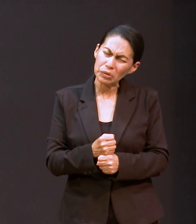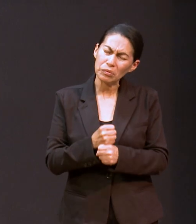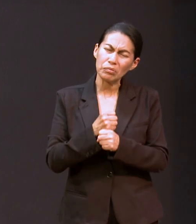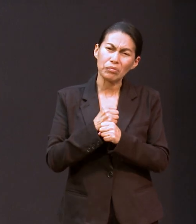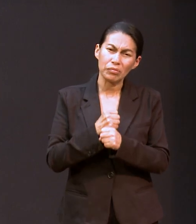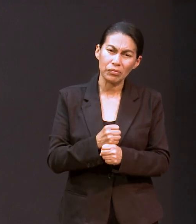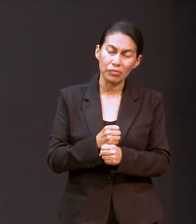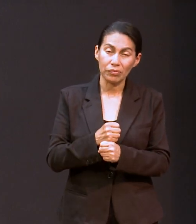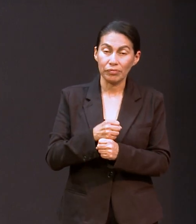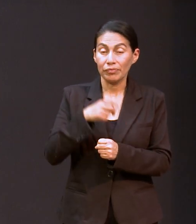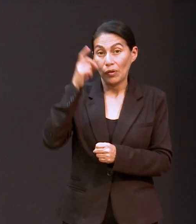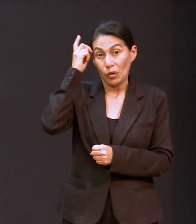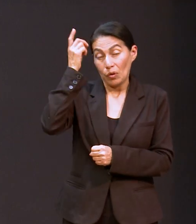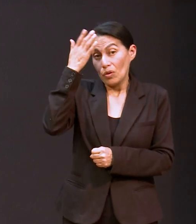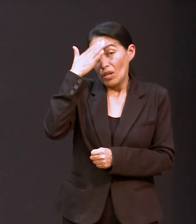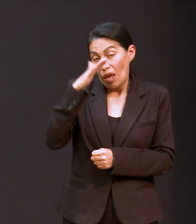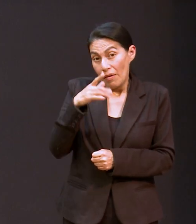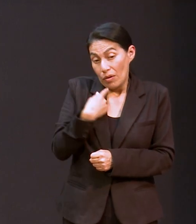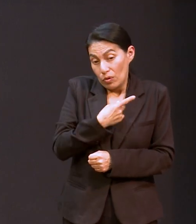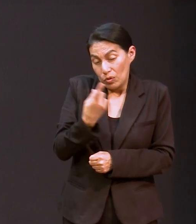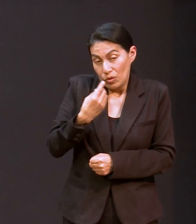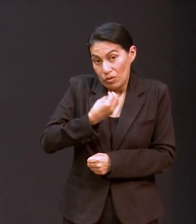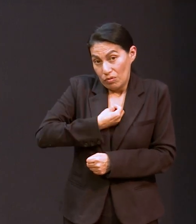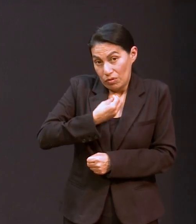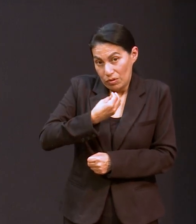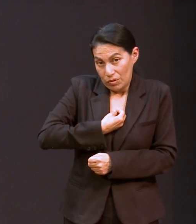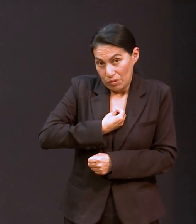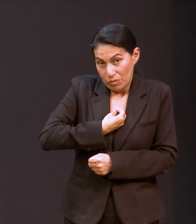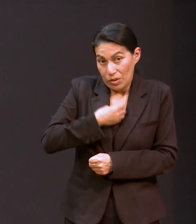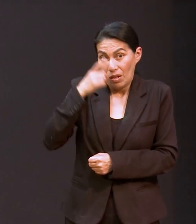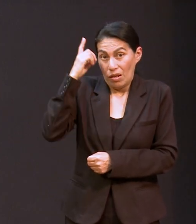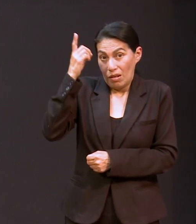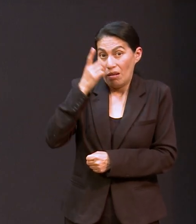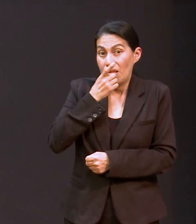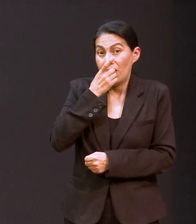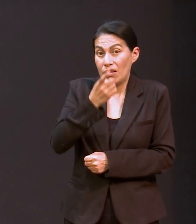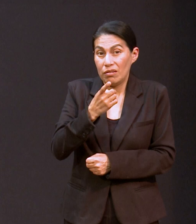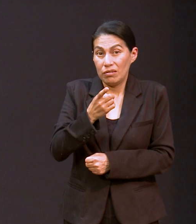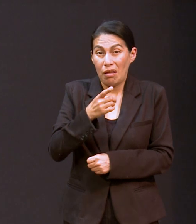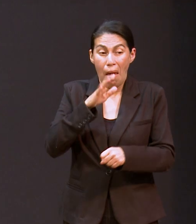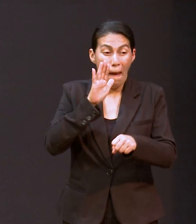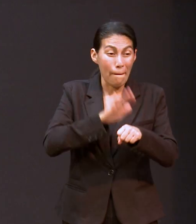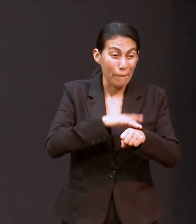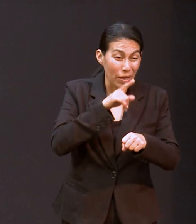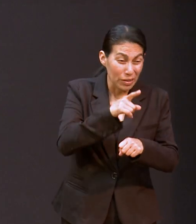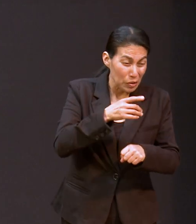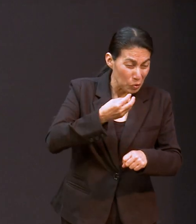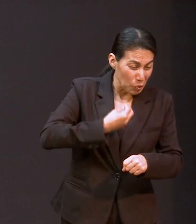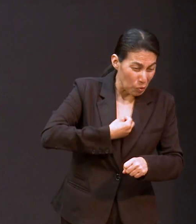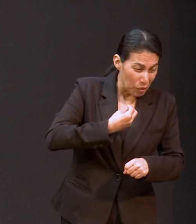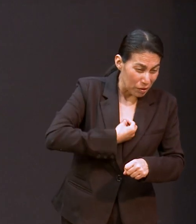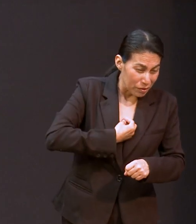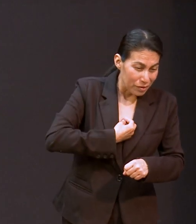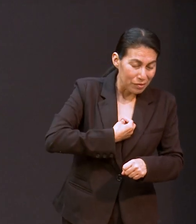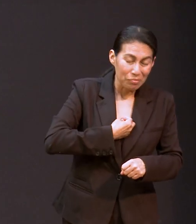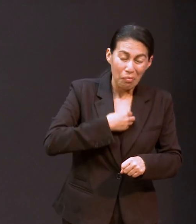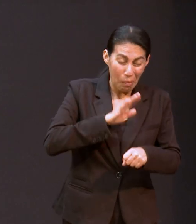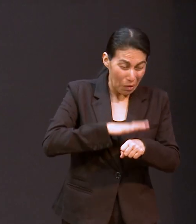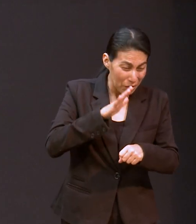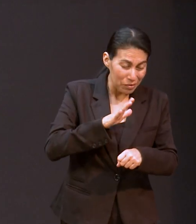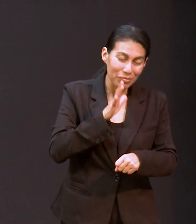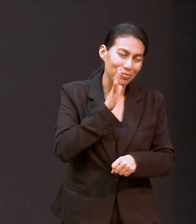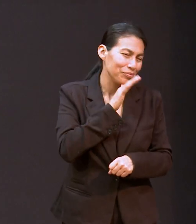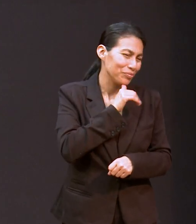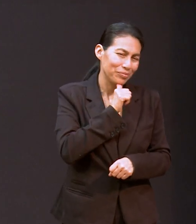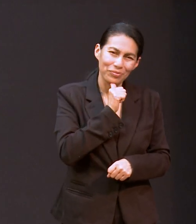por no es solo Dios sabe lo que podemos aguantar no digo claramente Yo no te voy a dejar que tú pases por algo